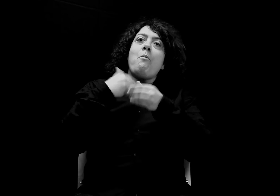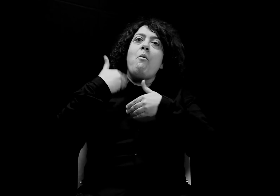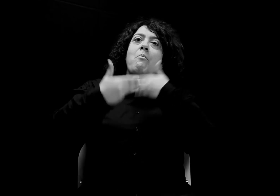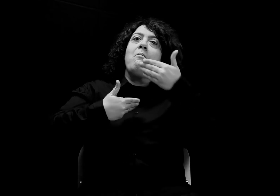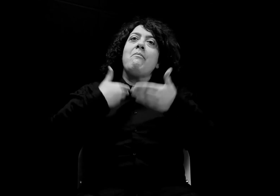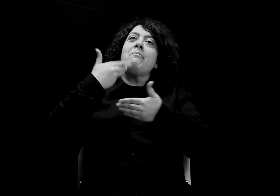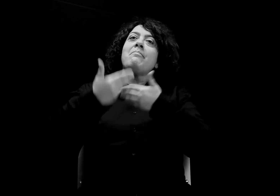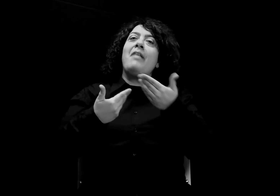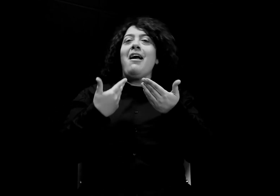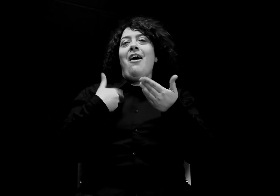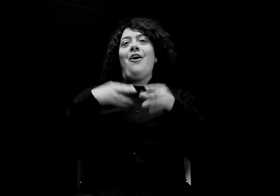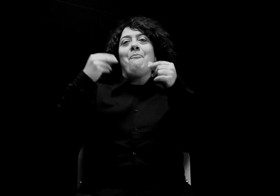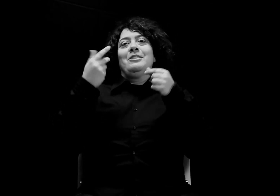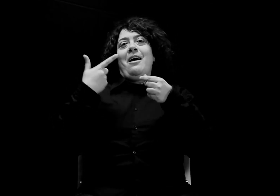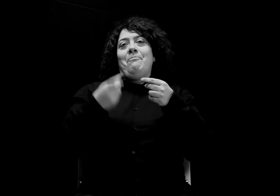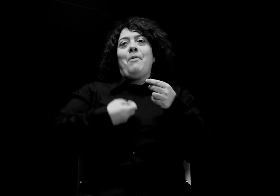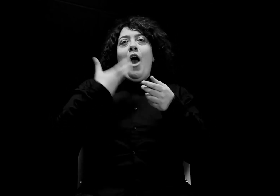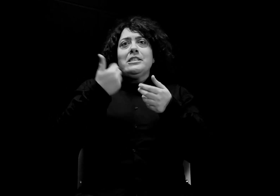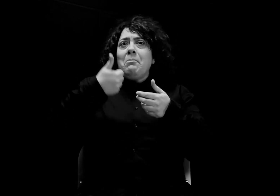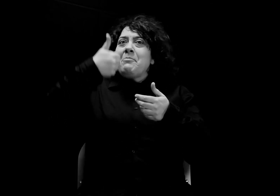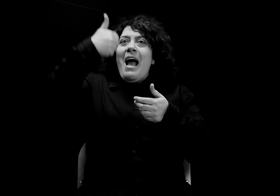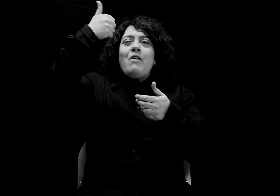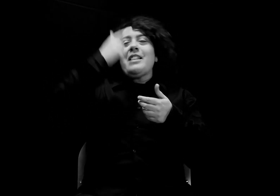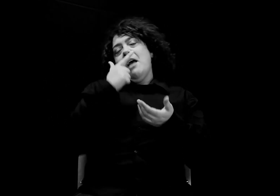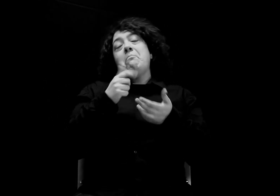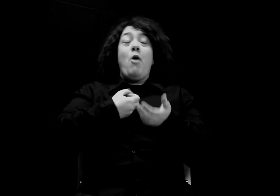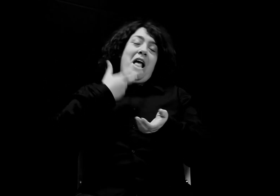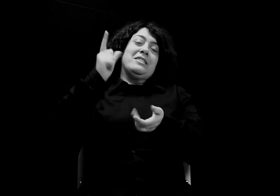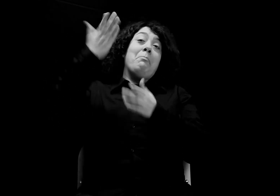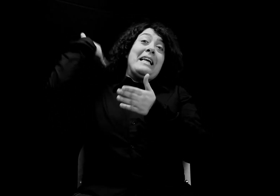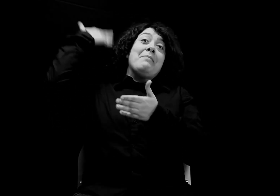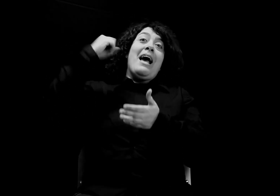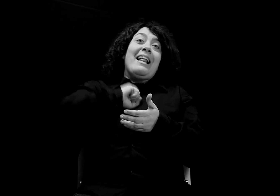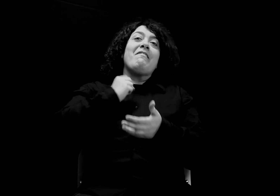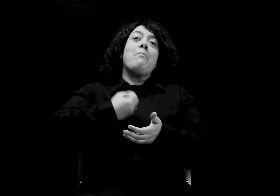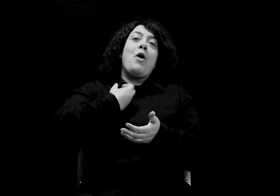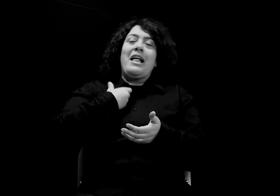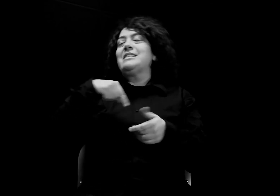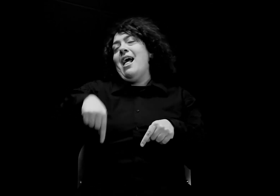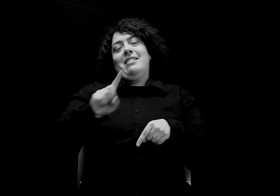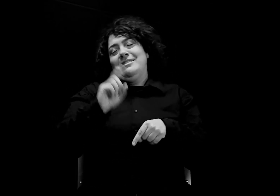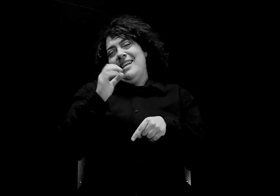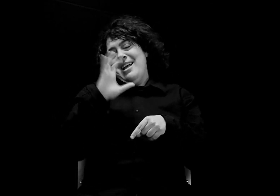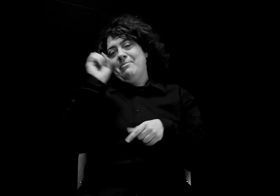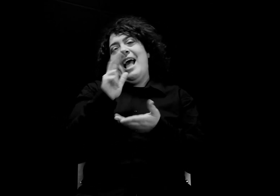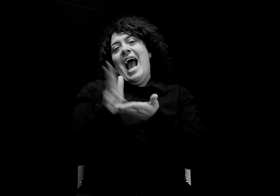come fare e da lì la mia prima performance credevo fosse una poesia grazie alle ricerche adesso so che ha una